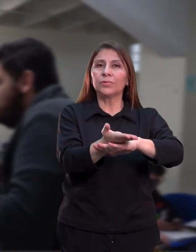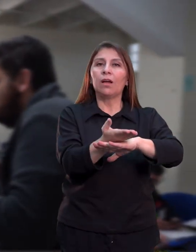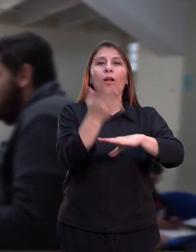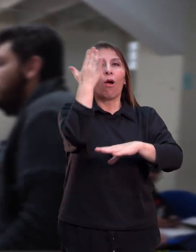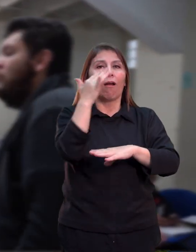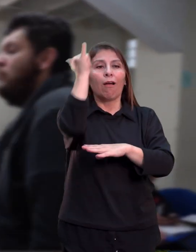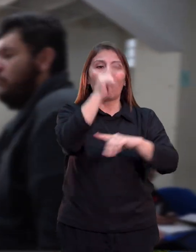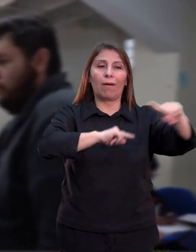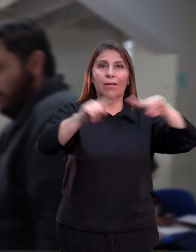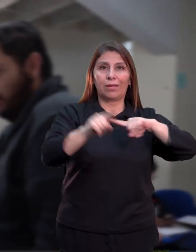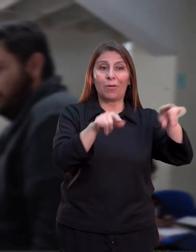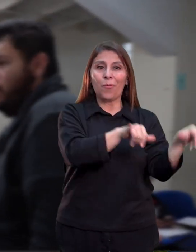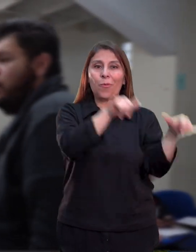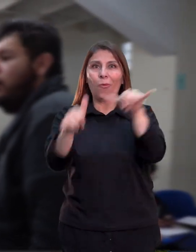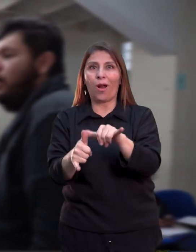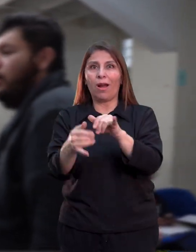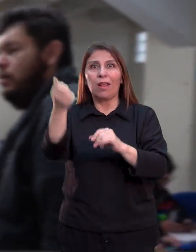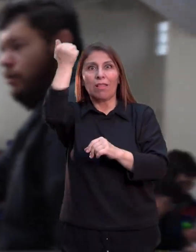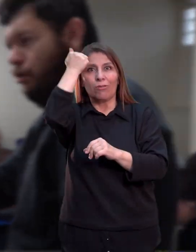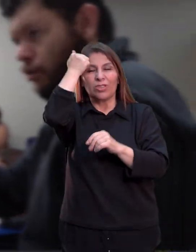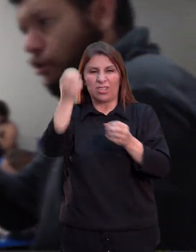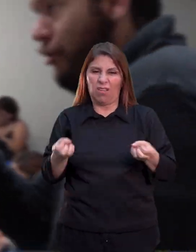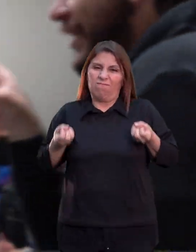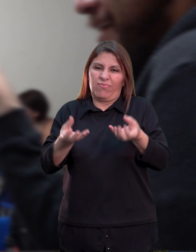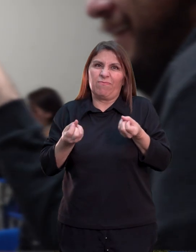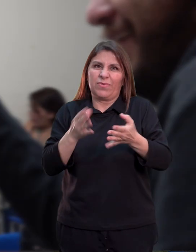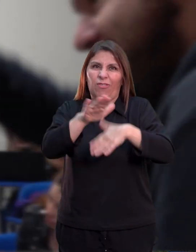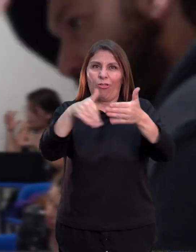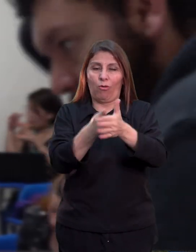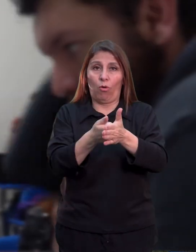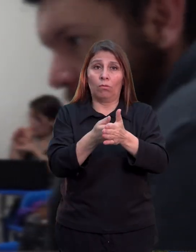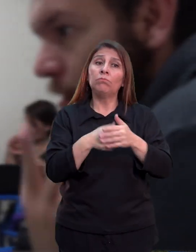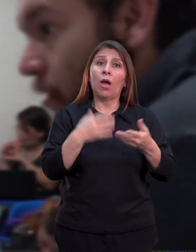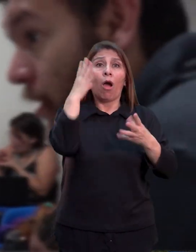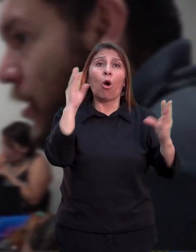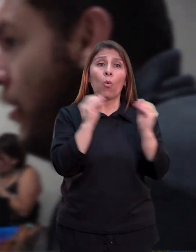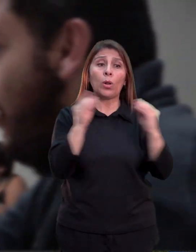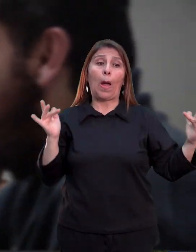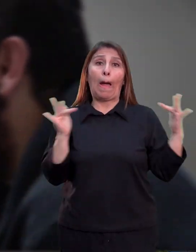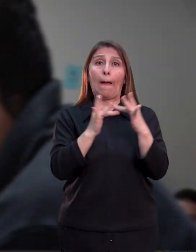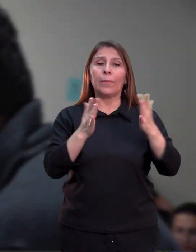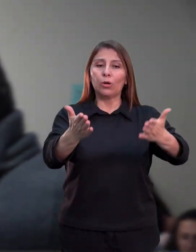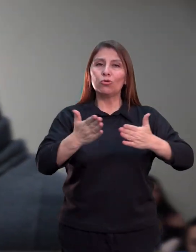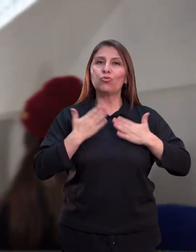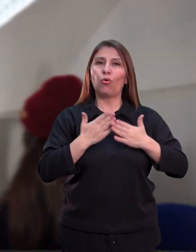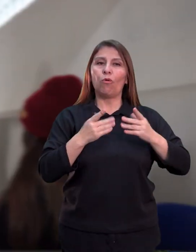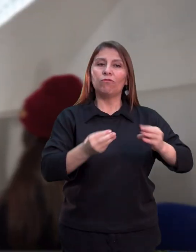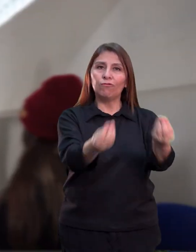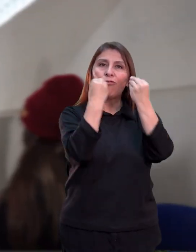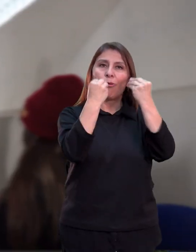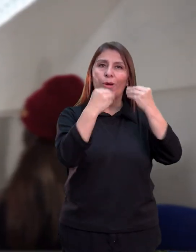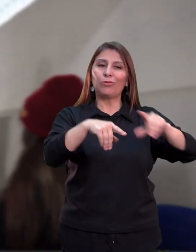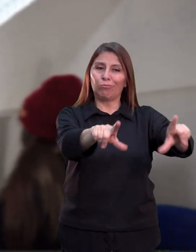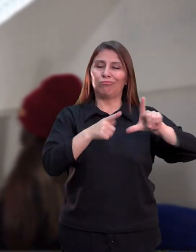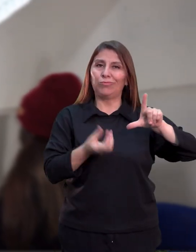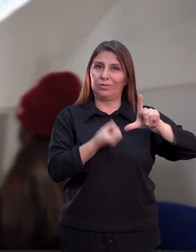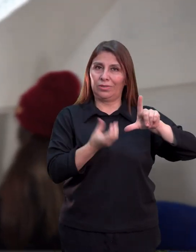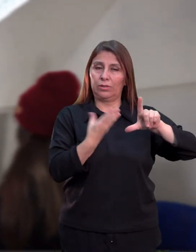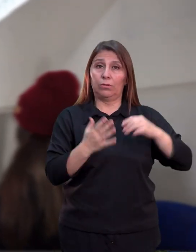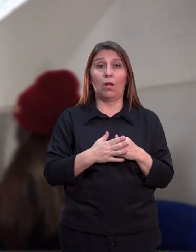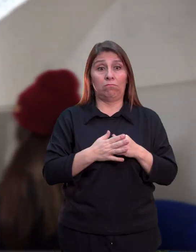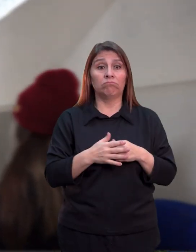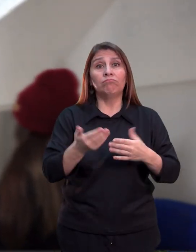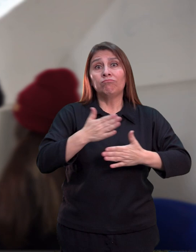parte académico-administrativa como en la parte docente, desde las licenciaturas que cada uno de ellos se ha formado. Por